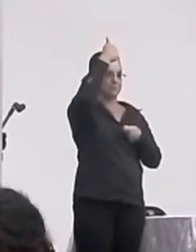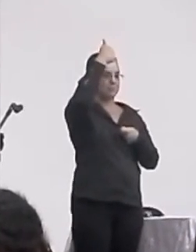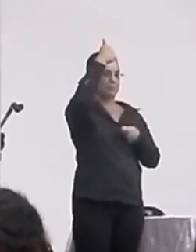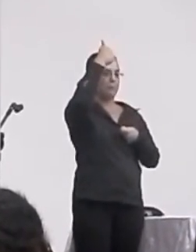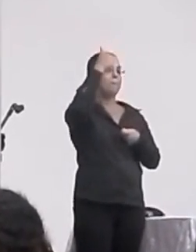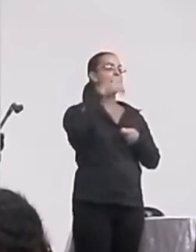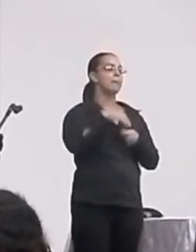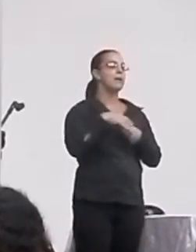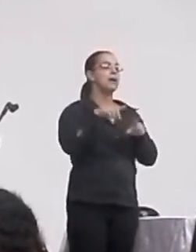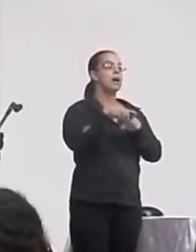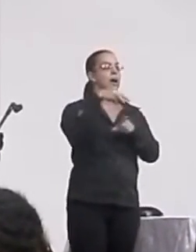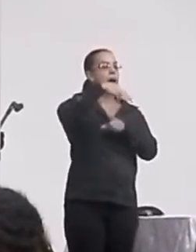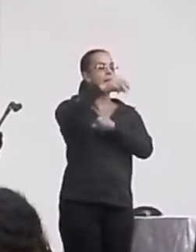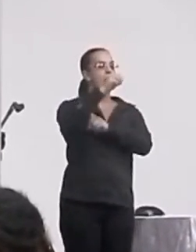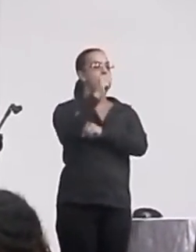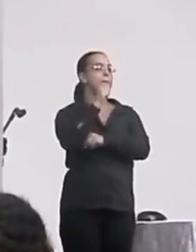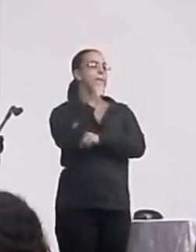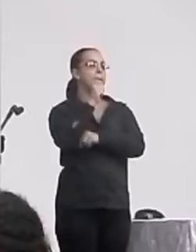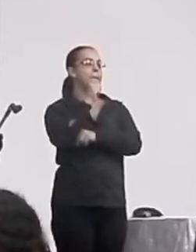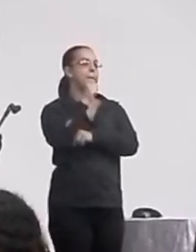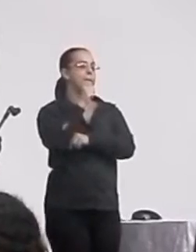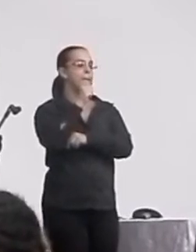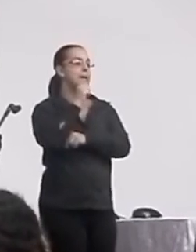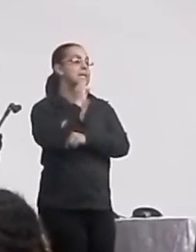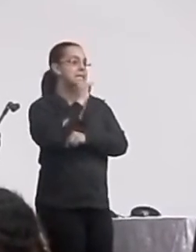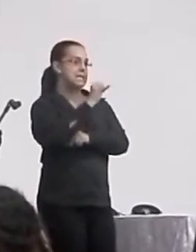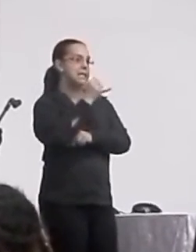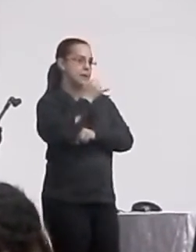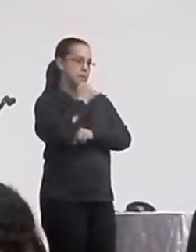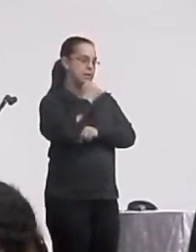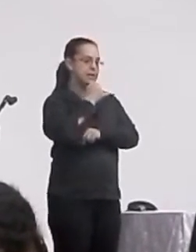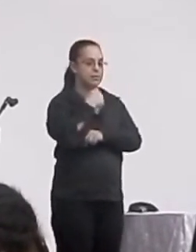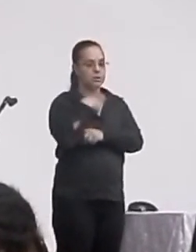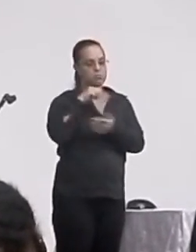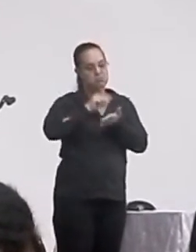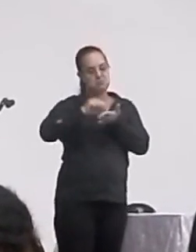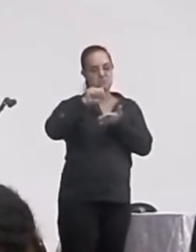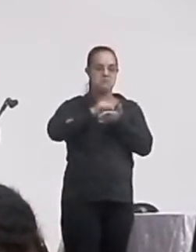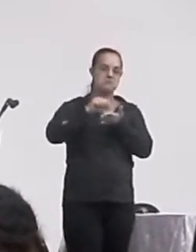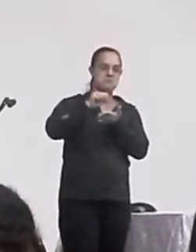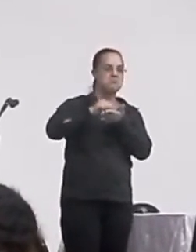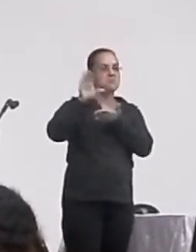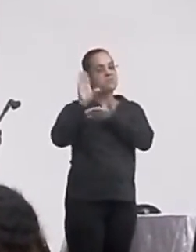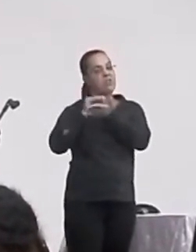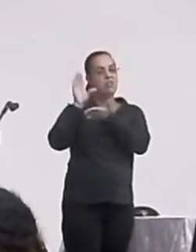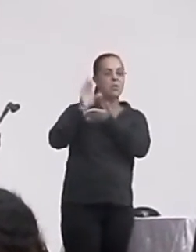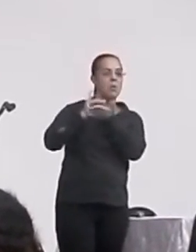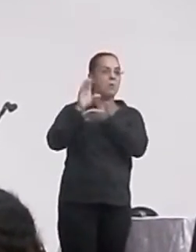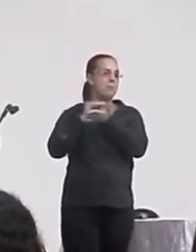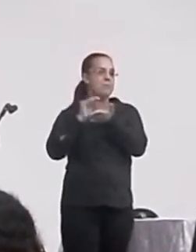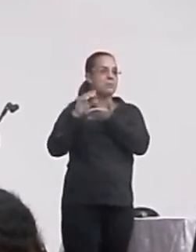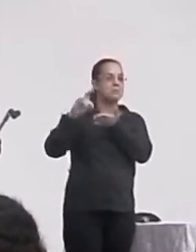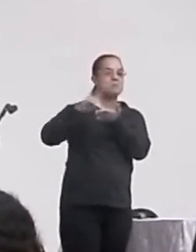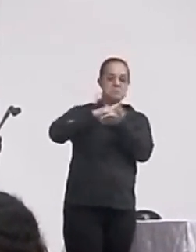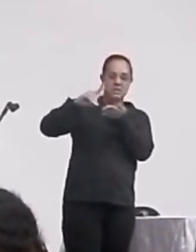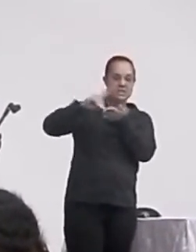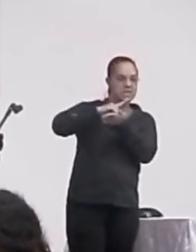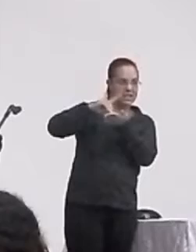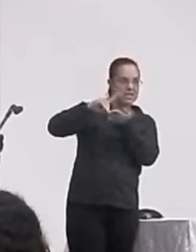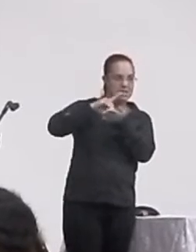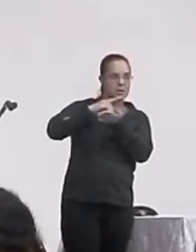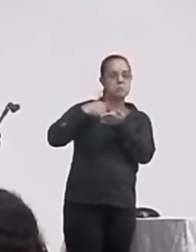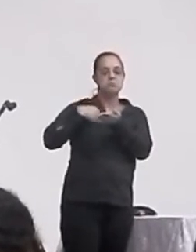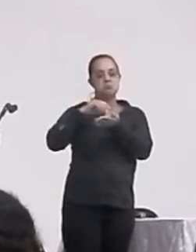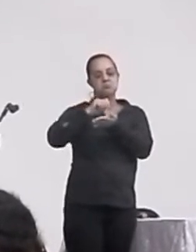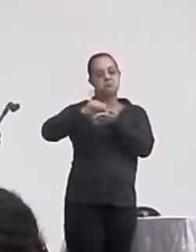inacreditável. Mas se você escreve uma dissertação sobre isso, somente vá apenas se você tem a visão de